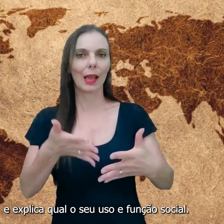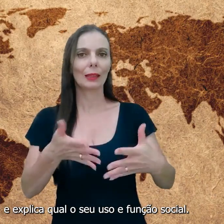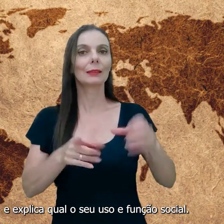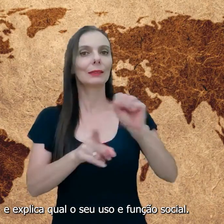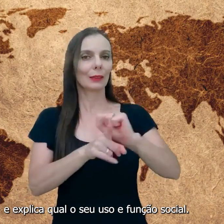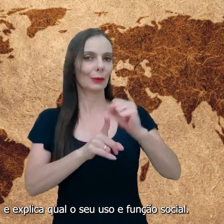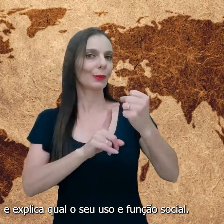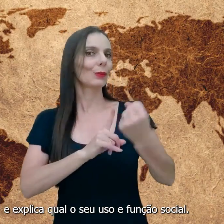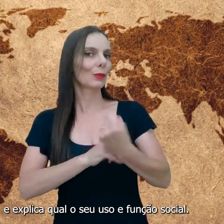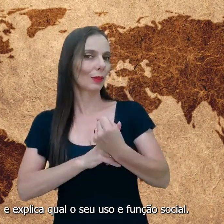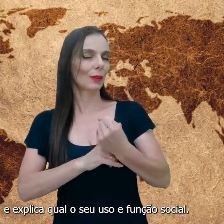função social.